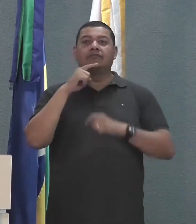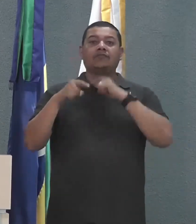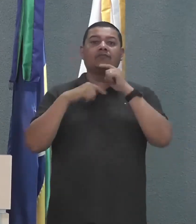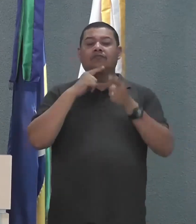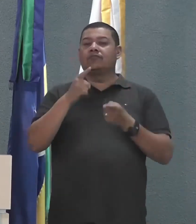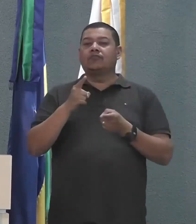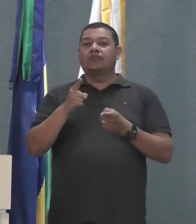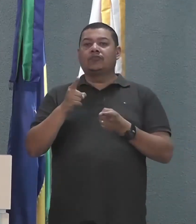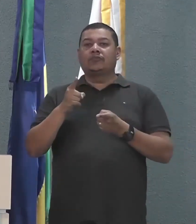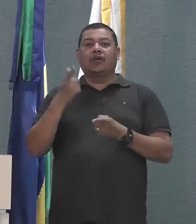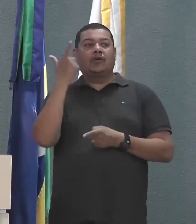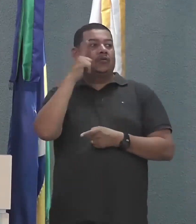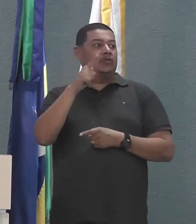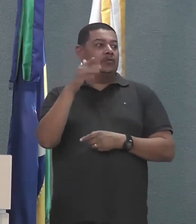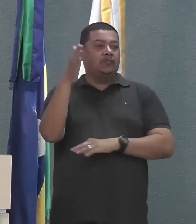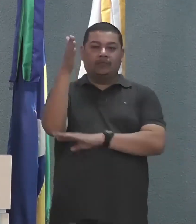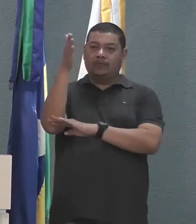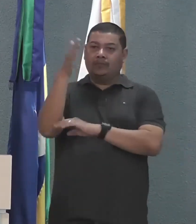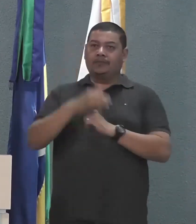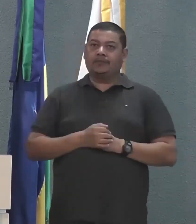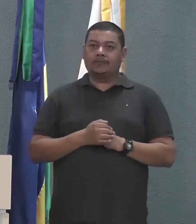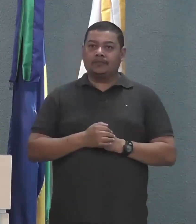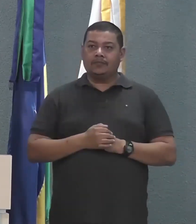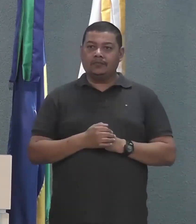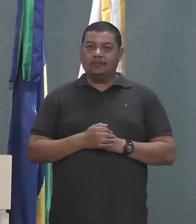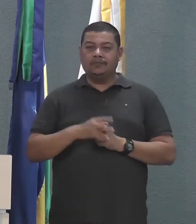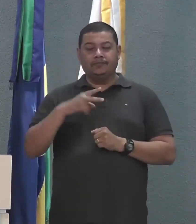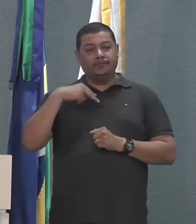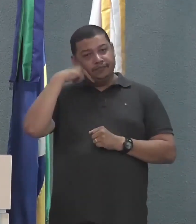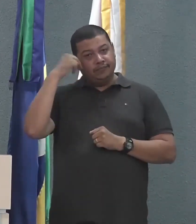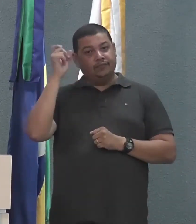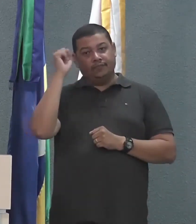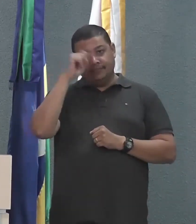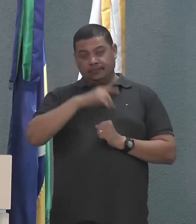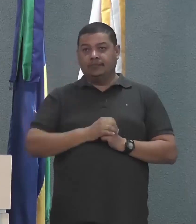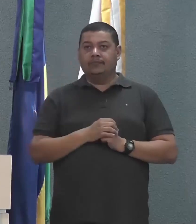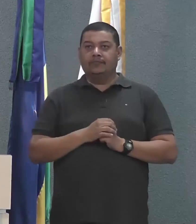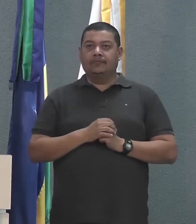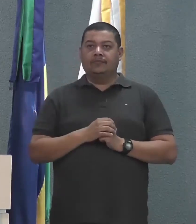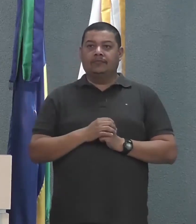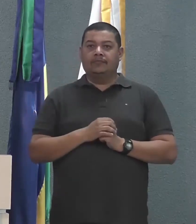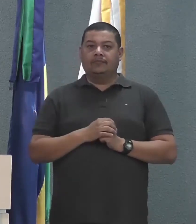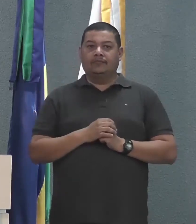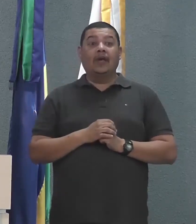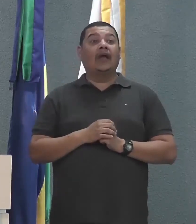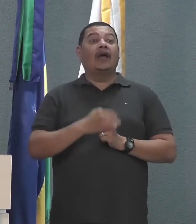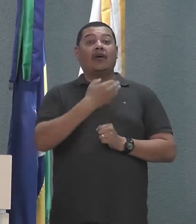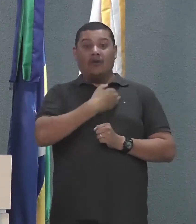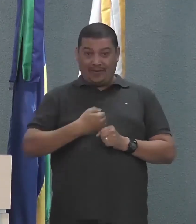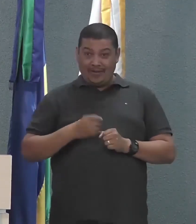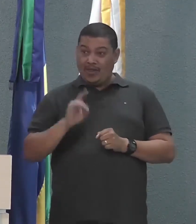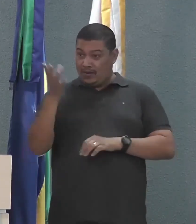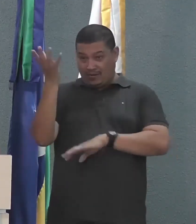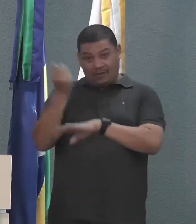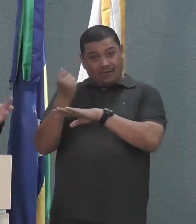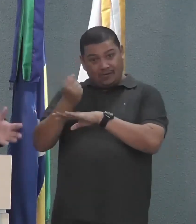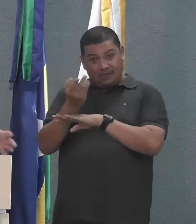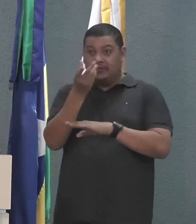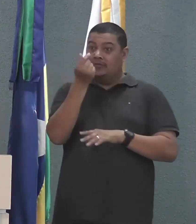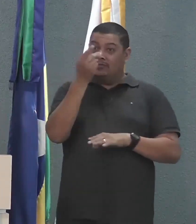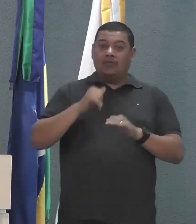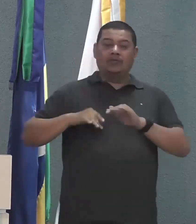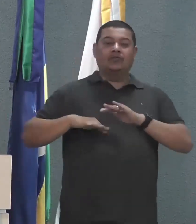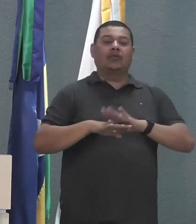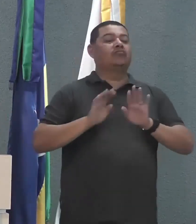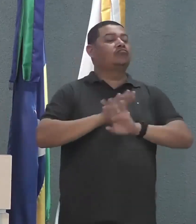licitar hotel. É uma vergonha para Seja o Céu, é uma vergonha para esse governo que não faz nada. Aliás, faz, arrecada, guarda o dinheiro